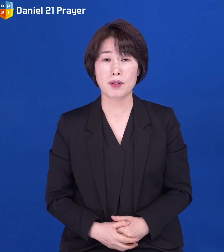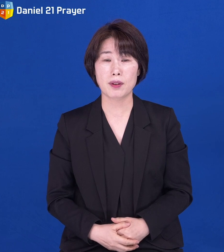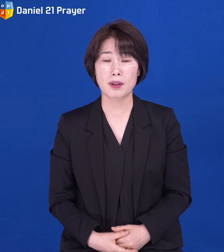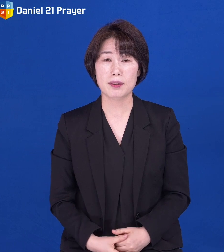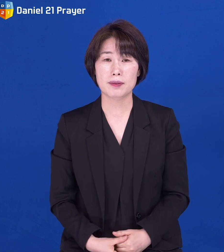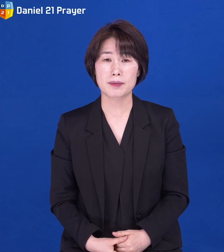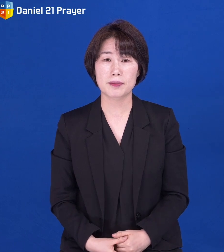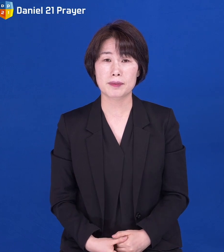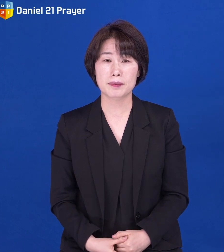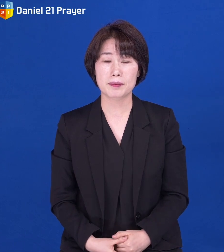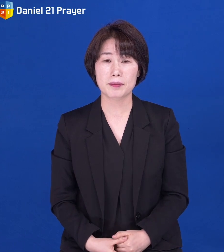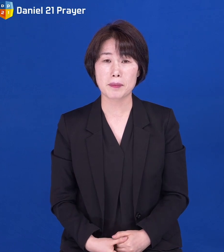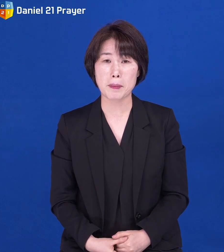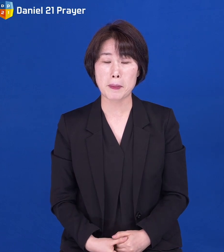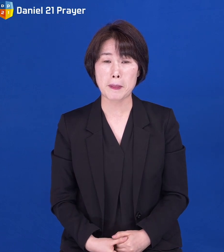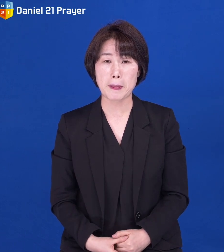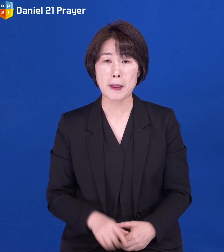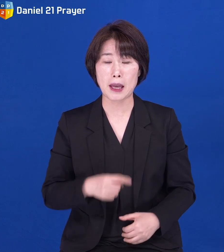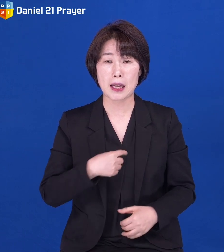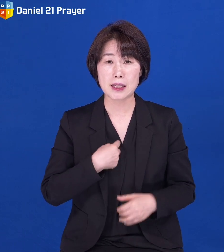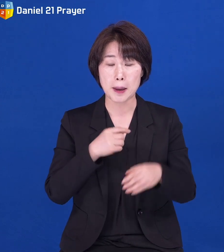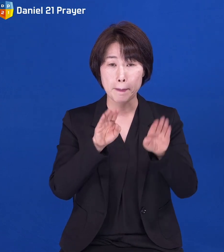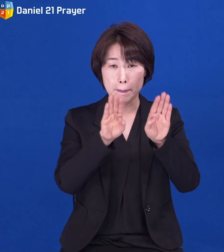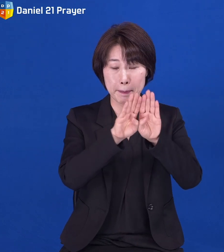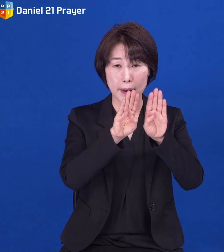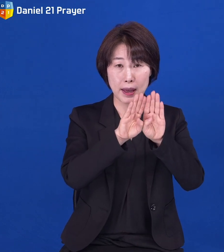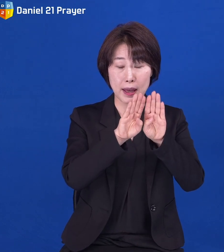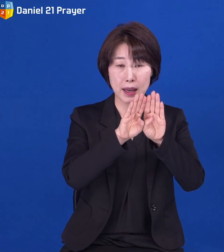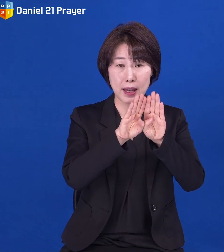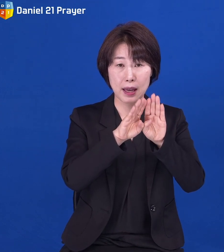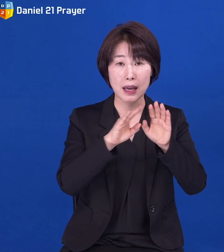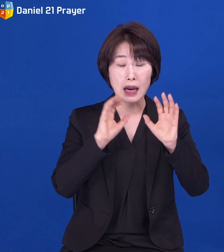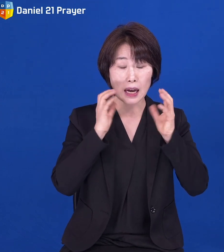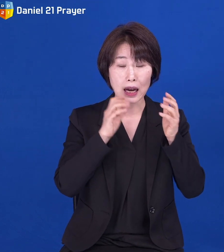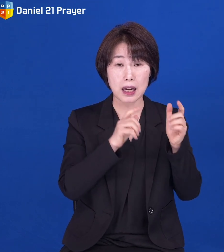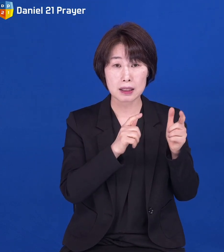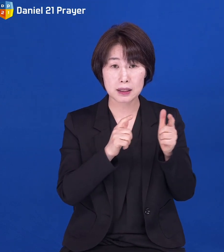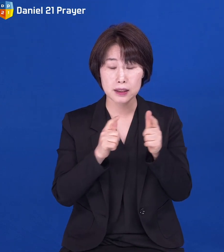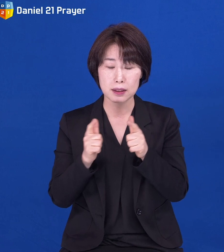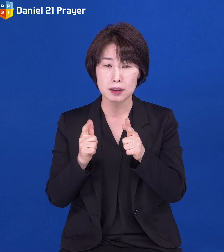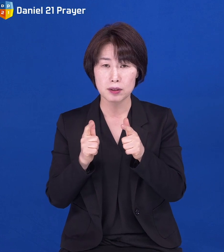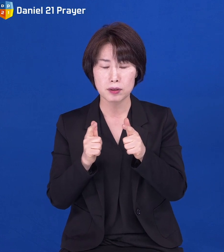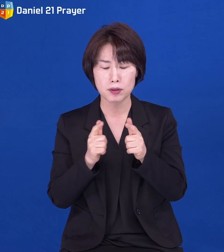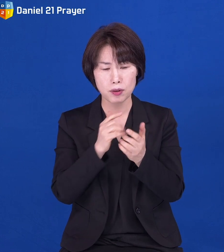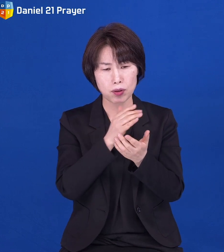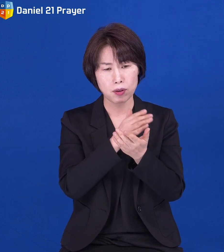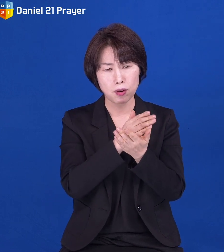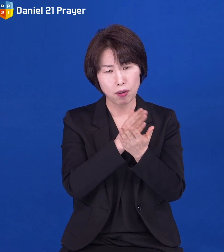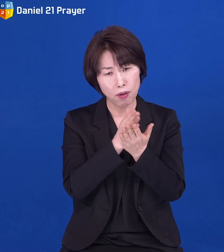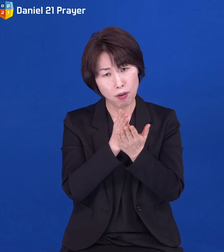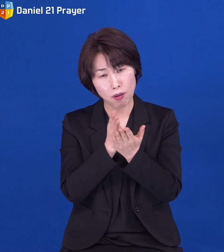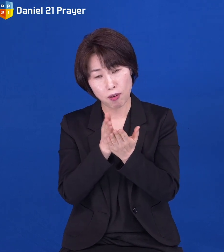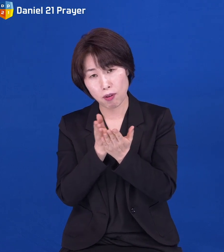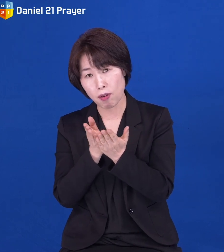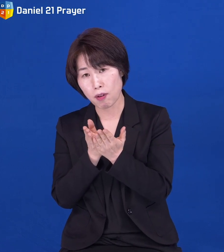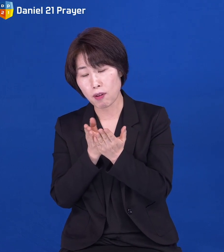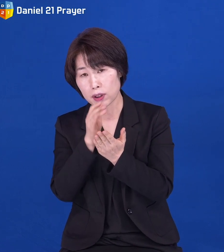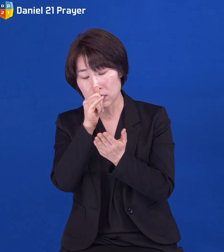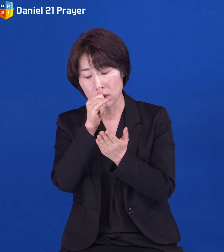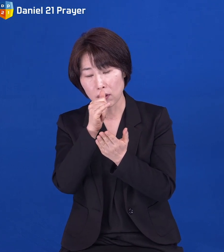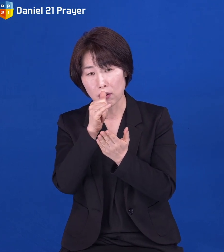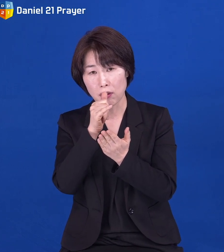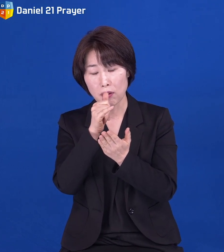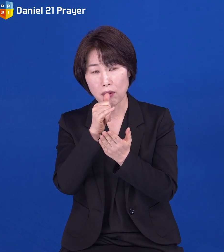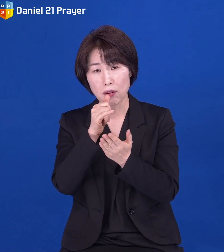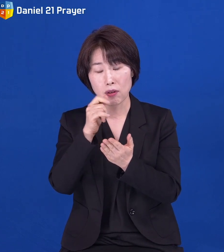그래도 이제 자폐 있는 아이들 중에 스펙트럼 굉장히 넓어요. 자폐 아이들 스펙트럼이 되게 넓어서 말을 잘 듣는 아이들도 굉장히 많거든요. 인지가